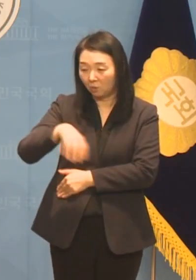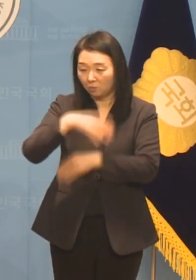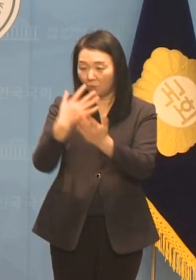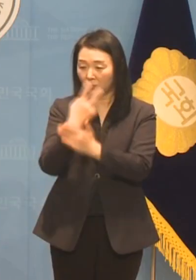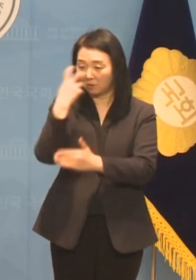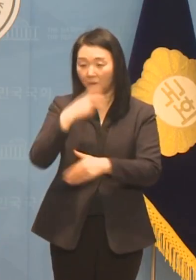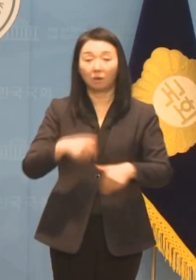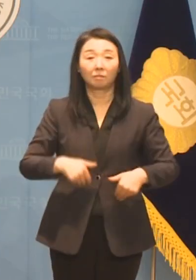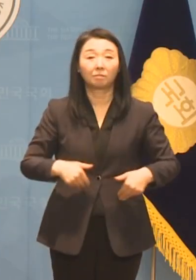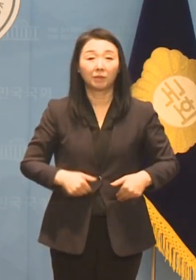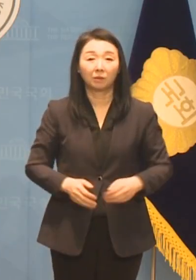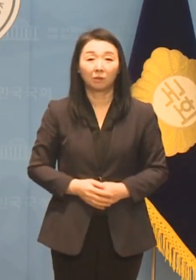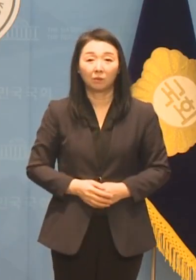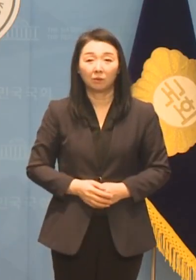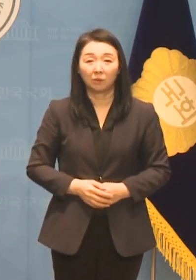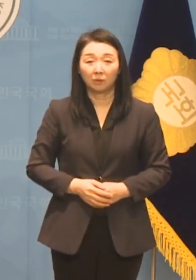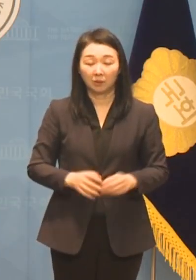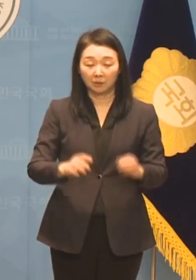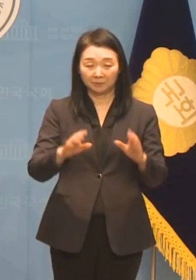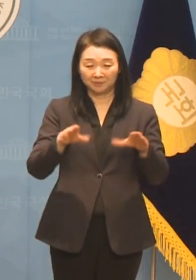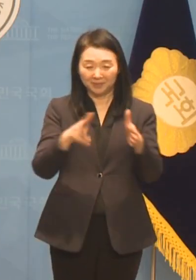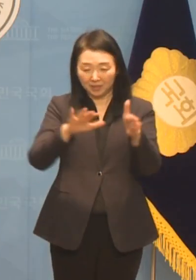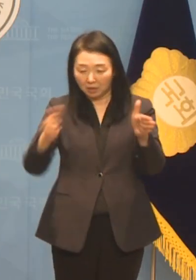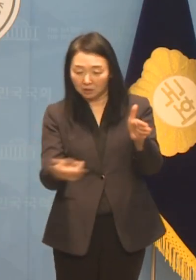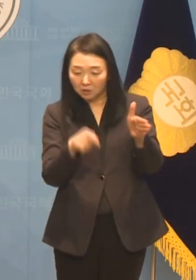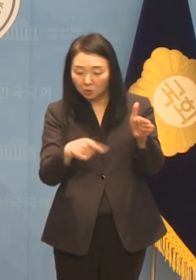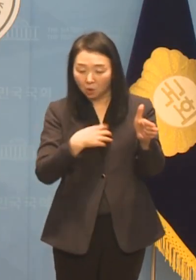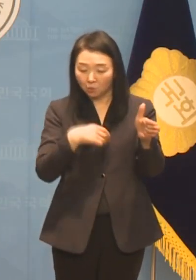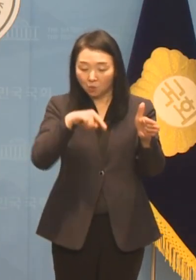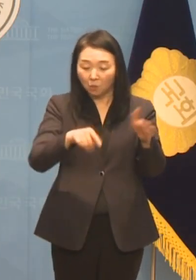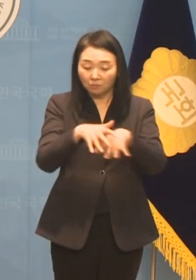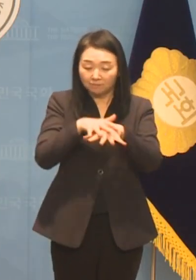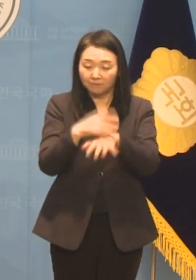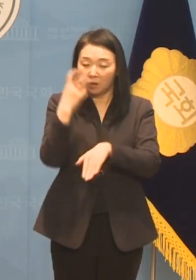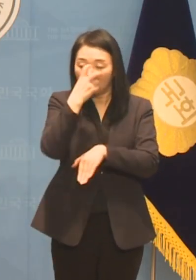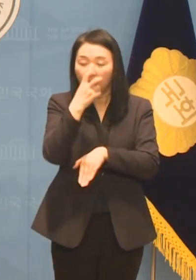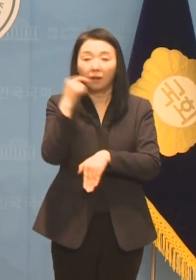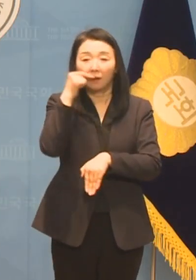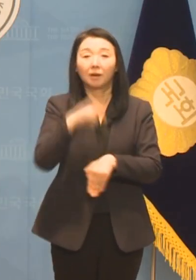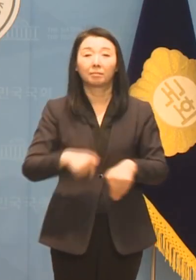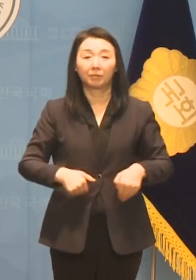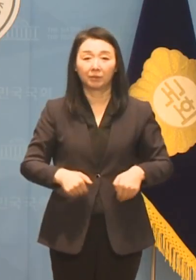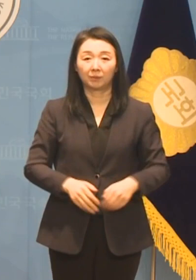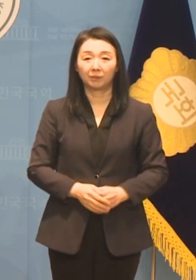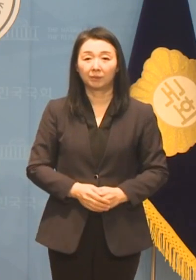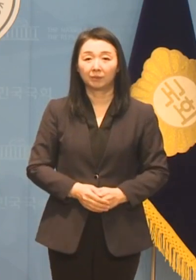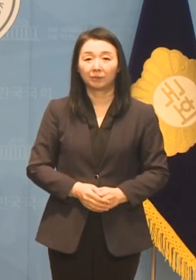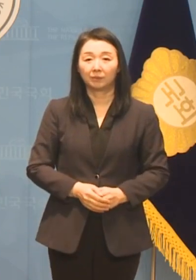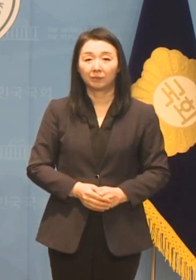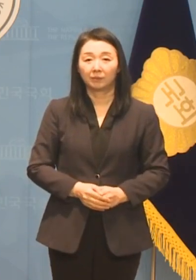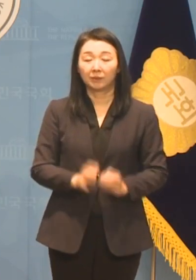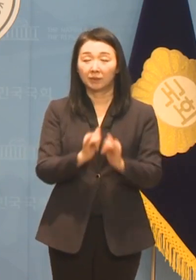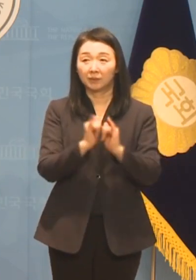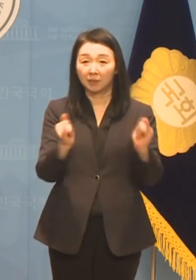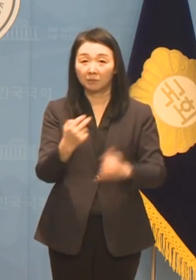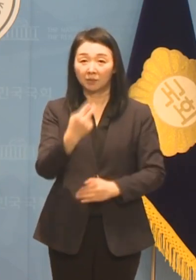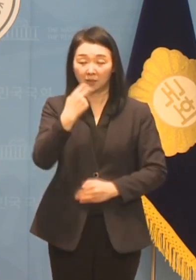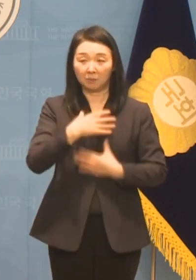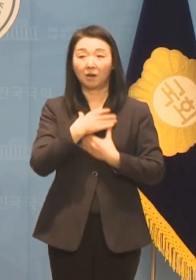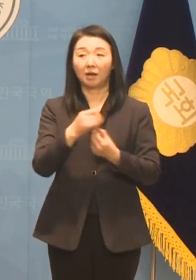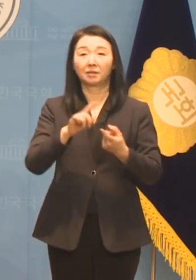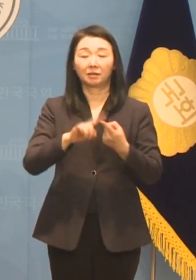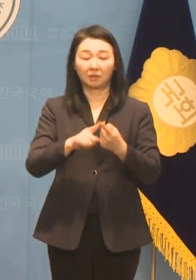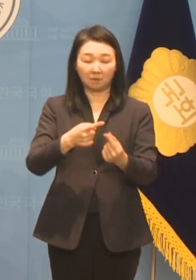전수검사, 싱크홀 위험 지역에 대한 체계적인 점검 강화가 시급합니다. 시민들의 생명과